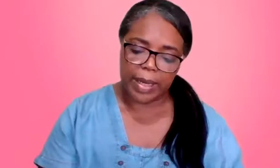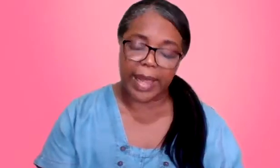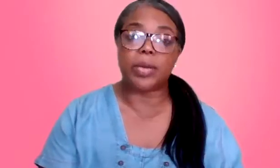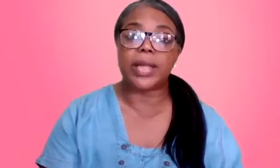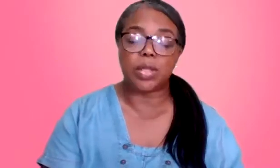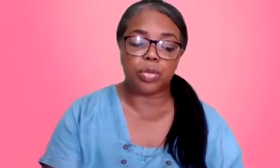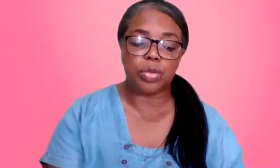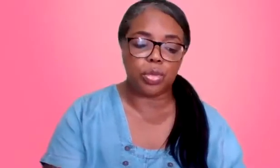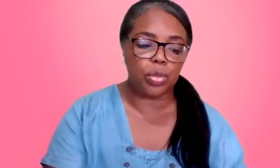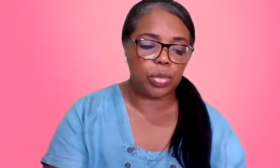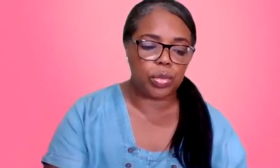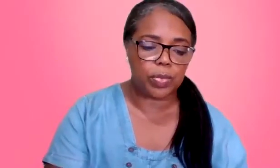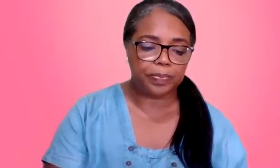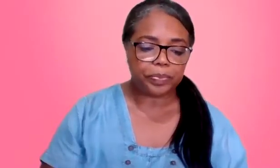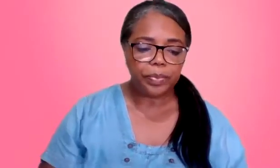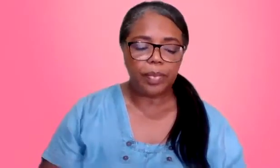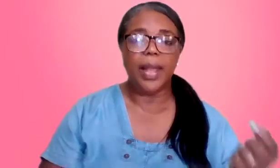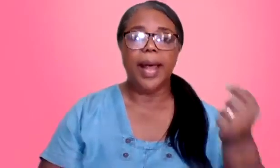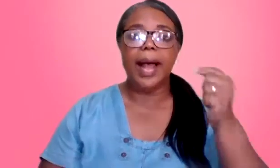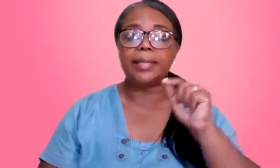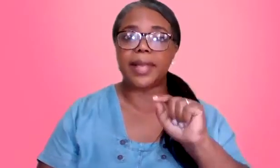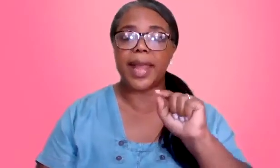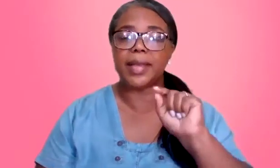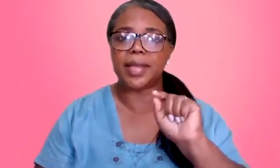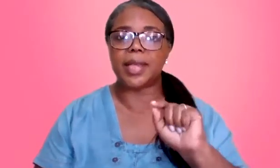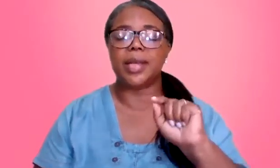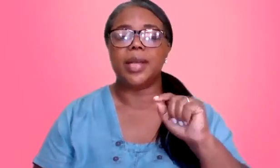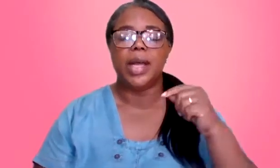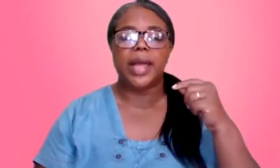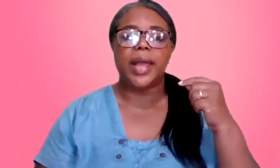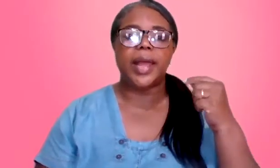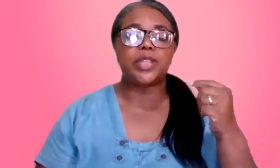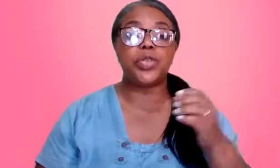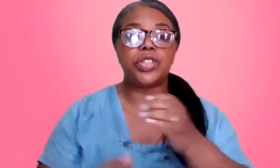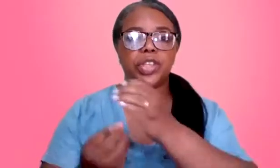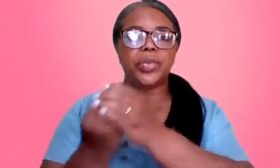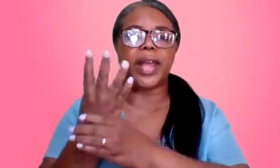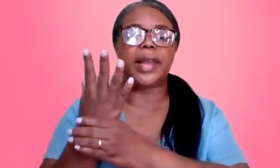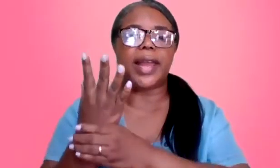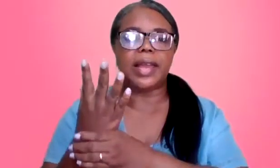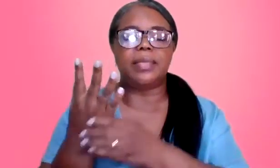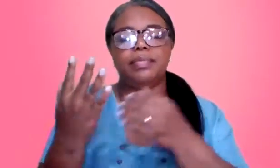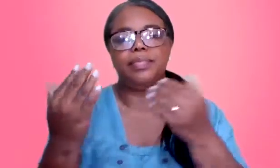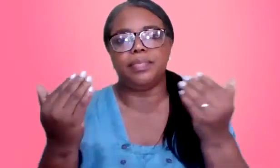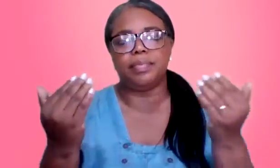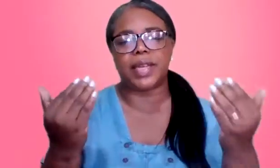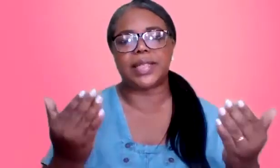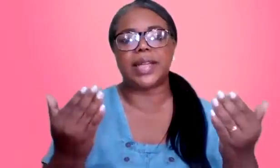na educação dos surdos, até que surgiu, né, a lei